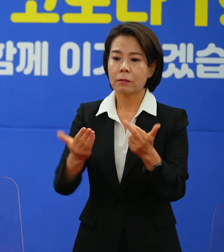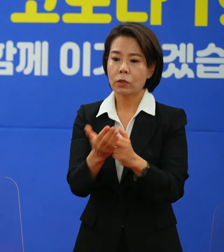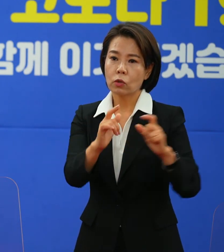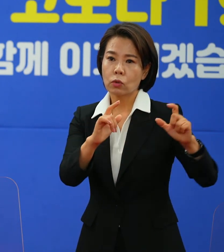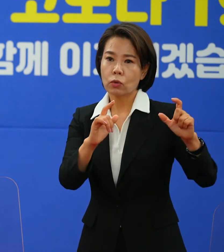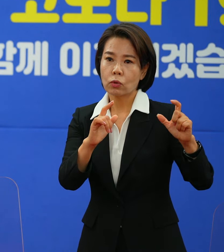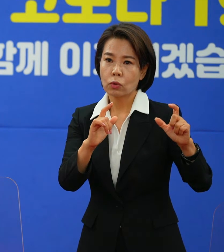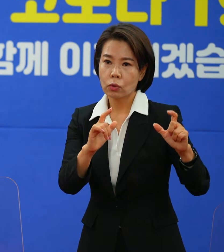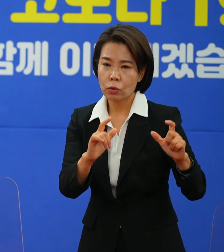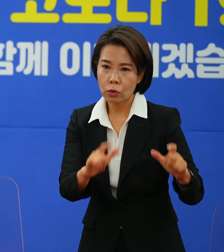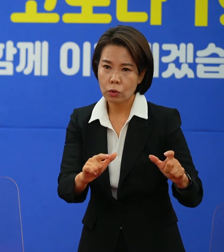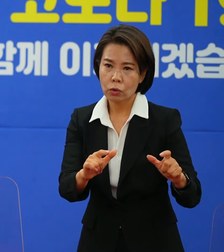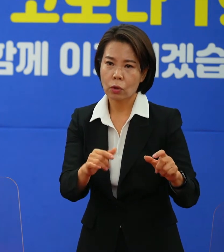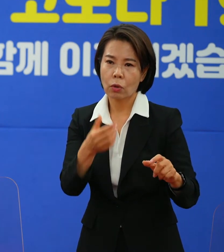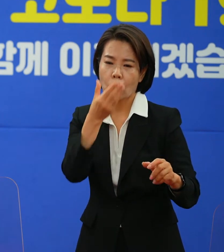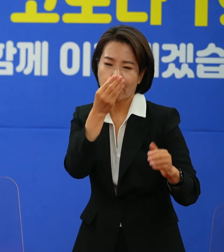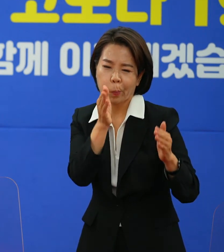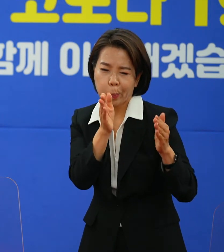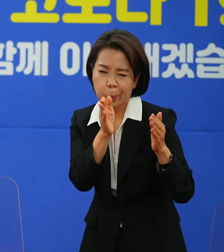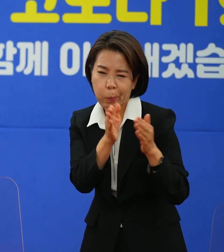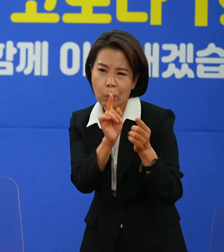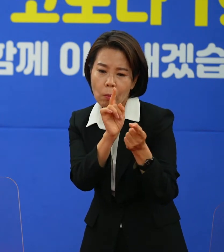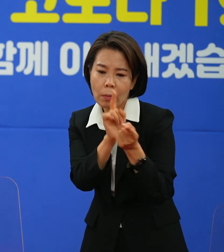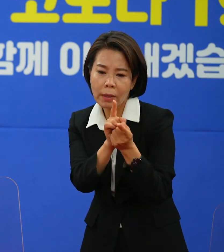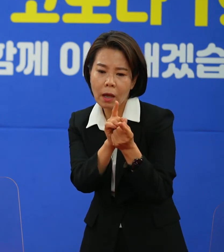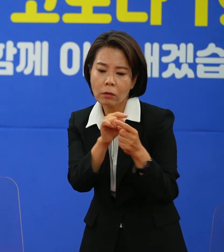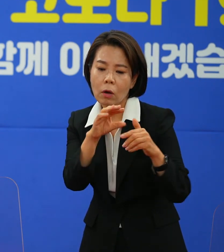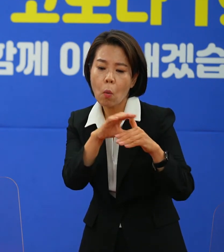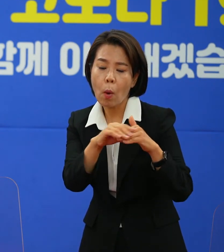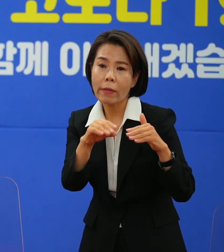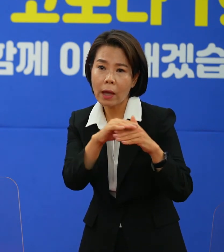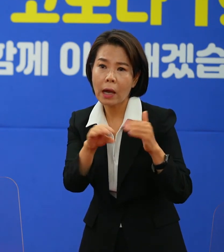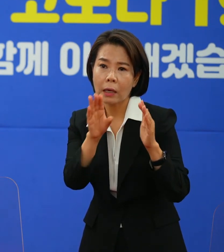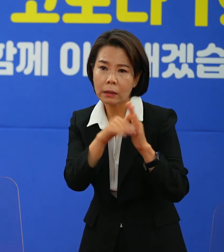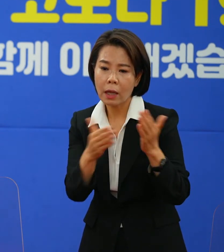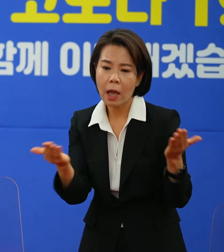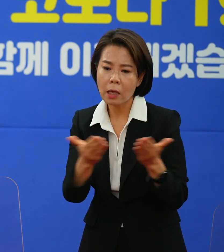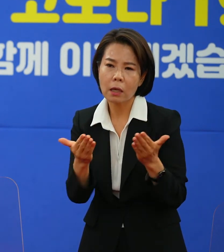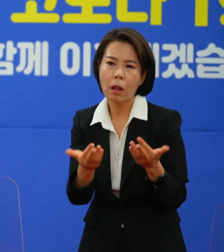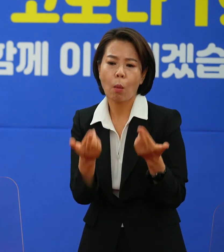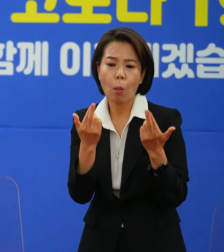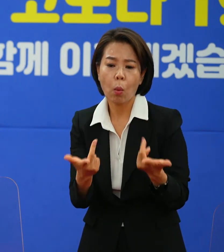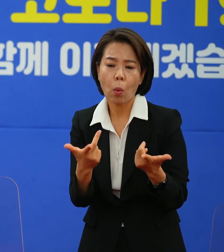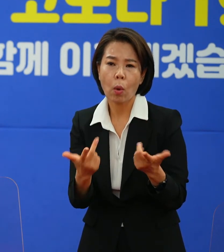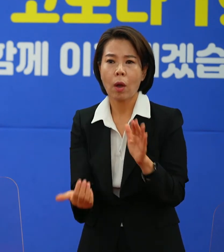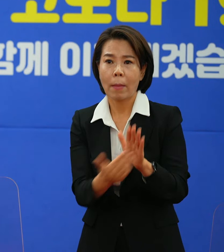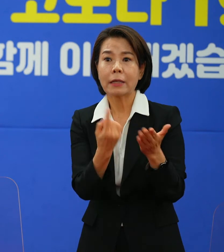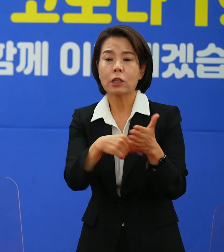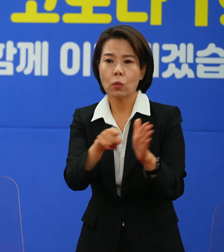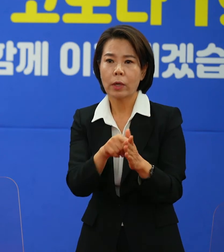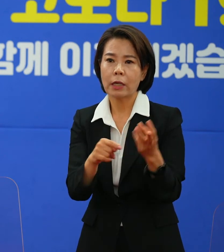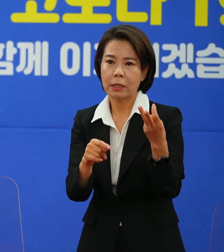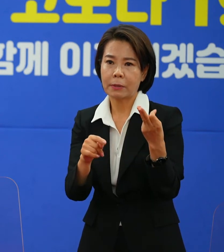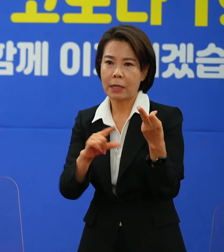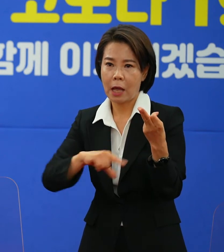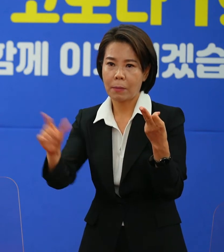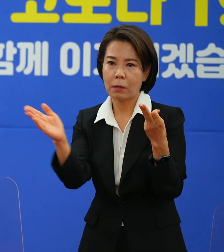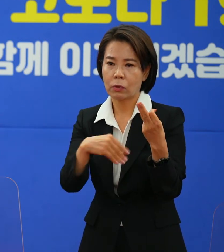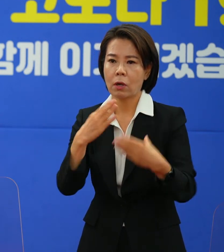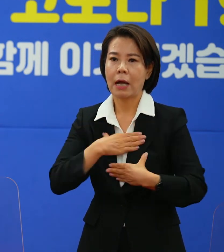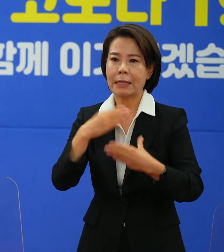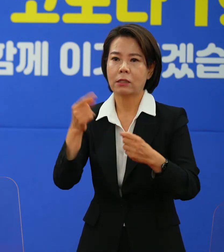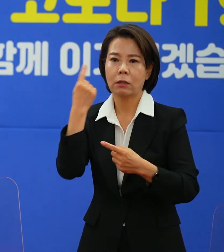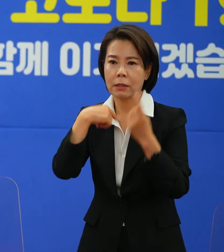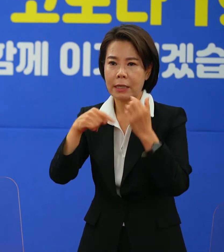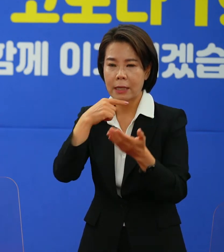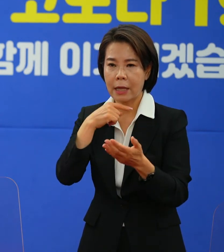제주도는 밀집, 접촉도 완화 면에서 업무 공백을 방지하기 위해 지난 13일부터 안전,